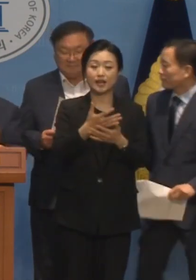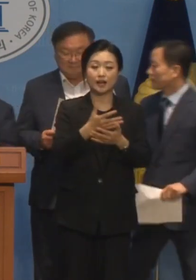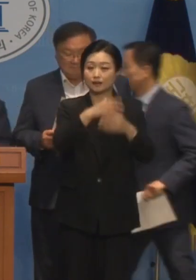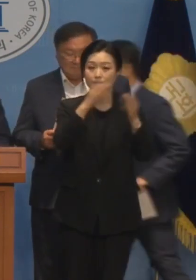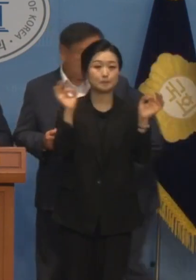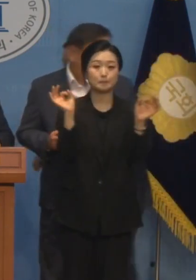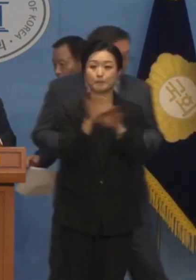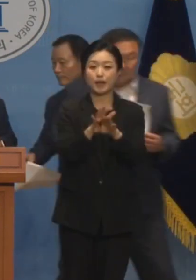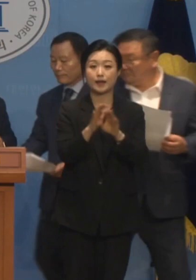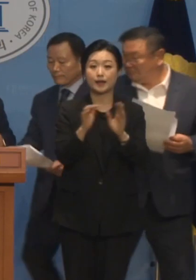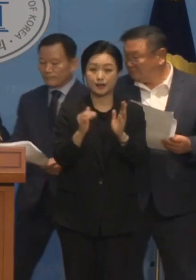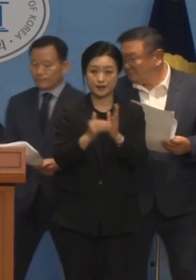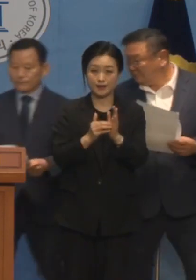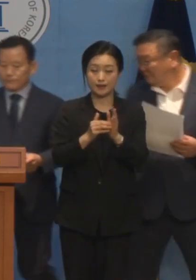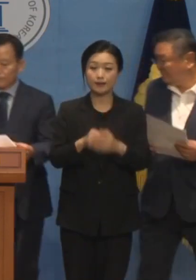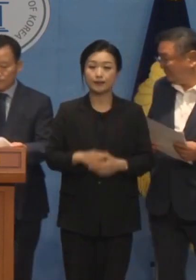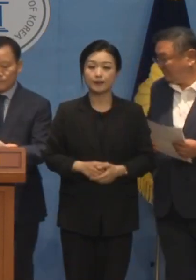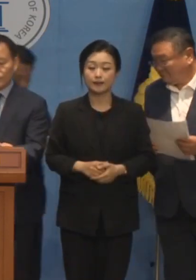사라졌습니다.